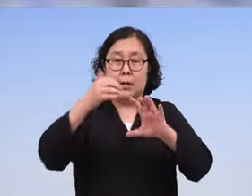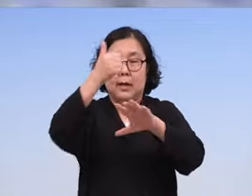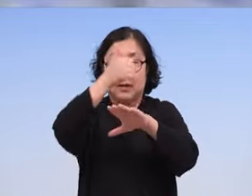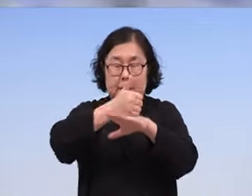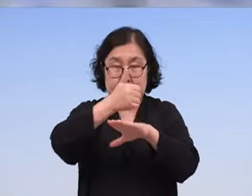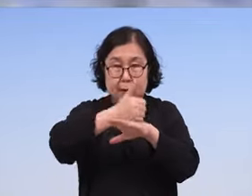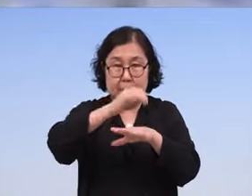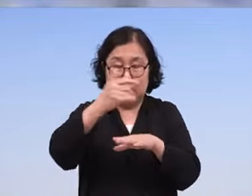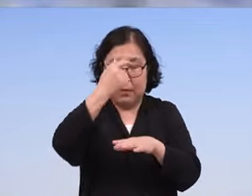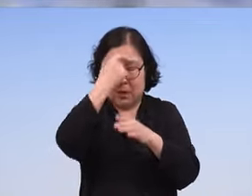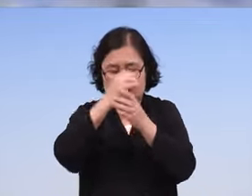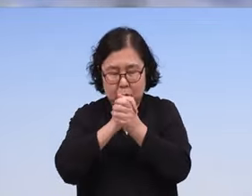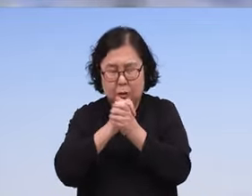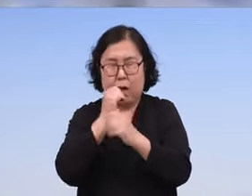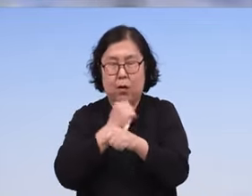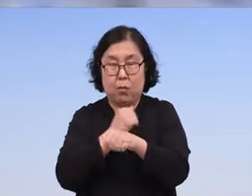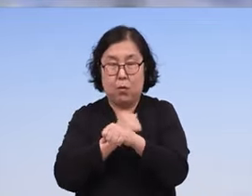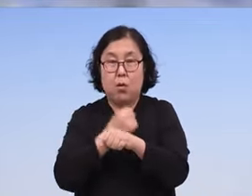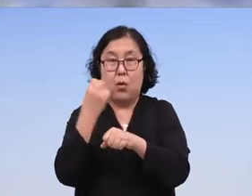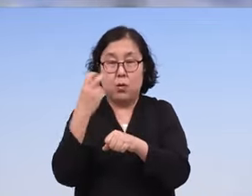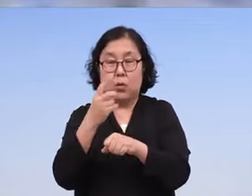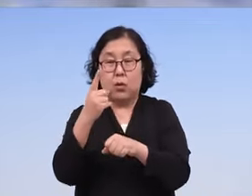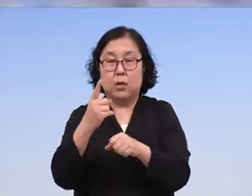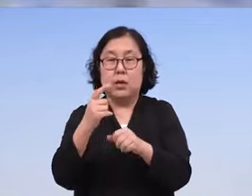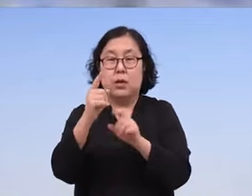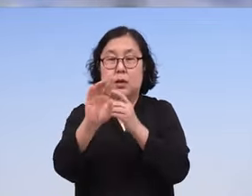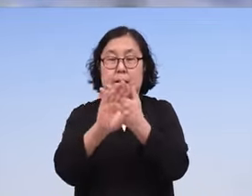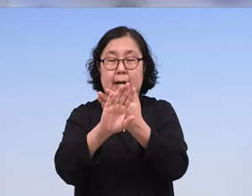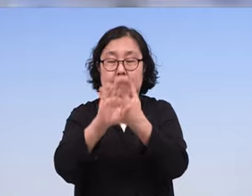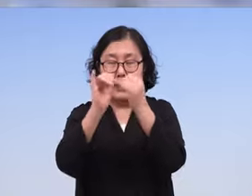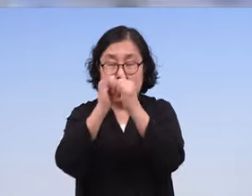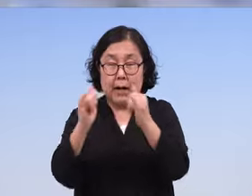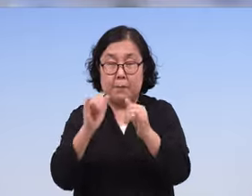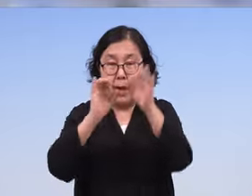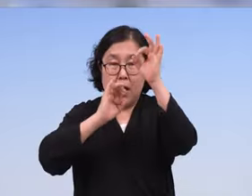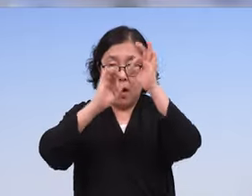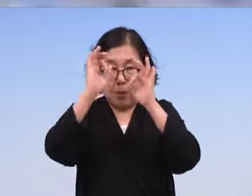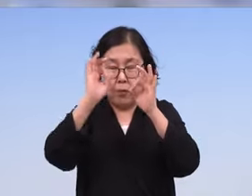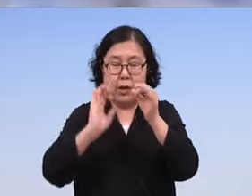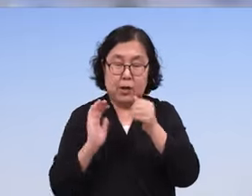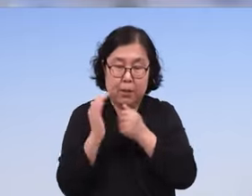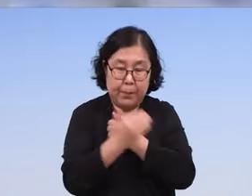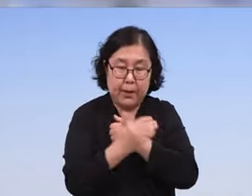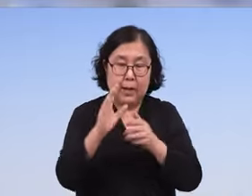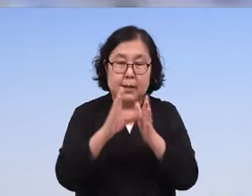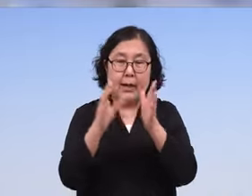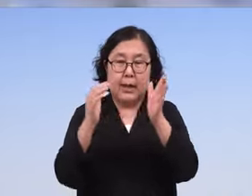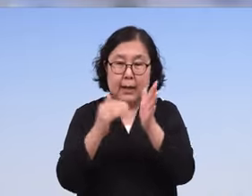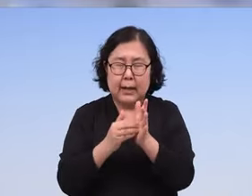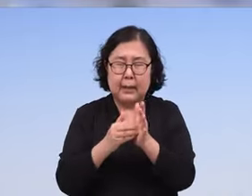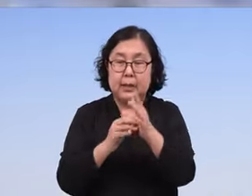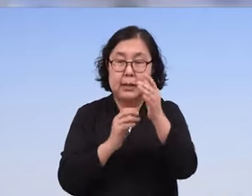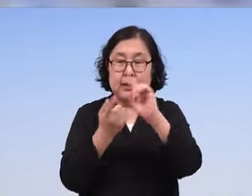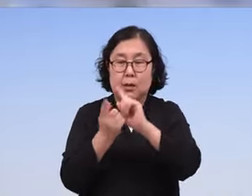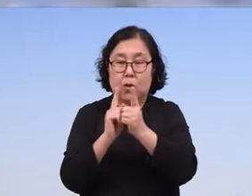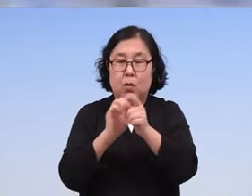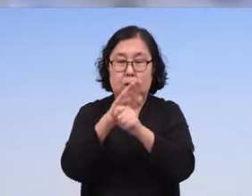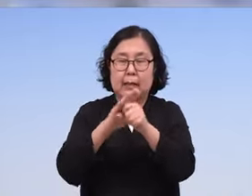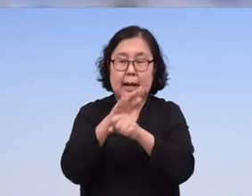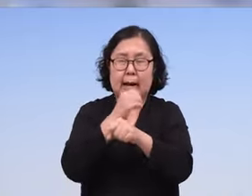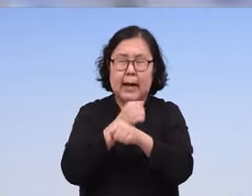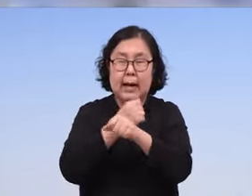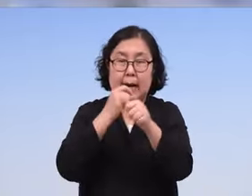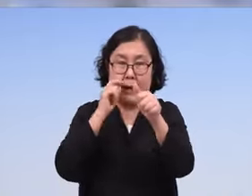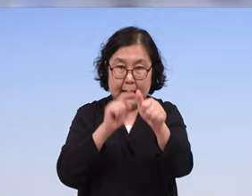여러분, 말세가 되면 기도하고 또 그 상대방의 허물이 덮여질 때까지 서로 사랑하라는 이